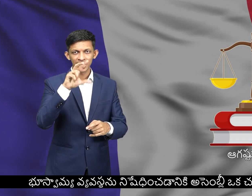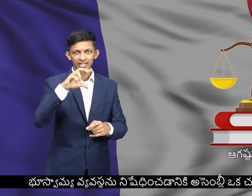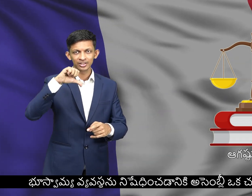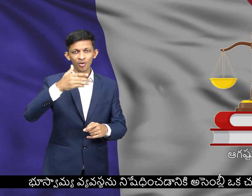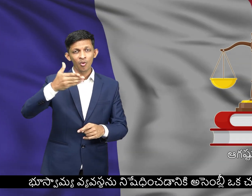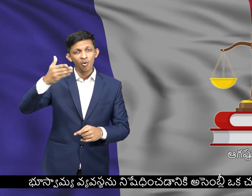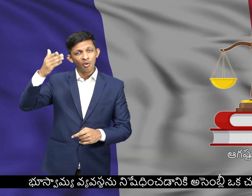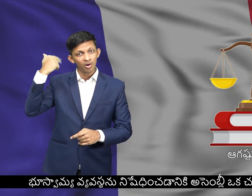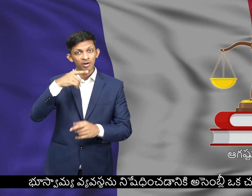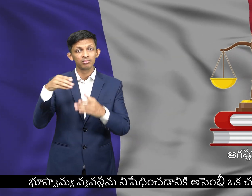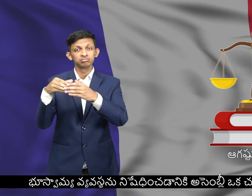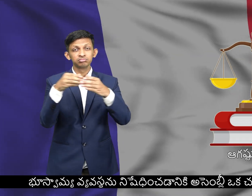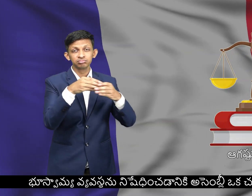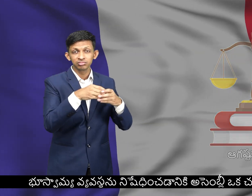చట్టాన్ని ఆమోదించింది.